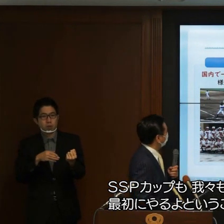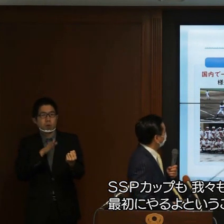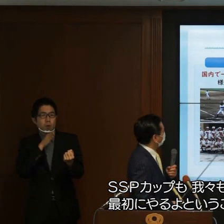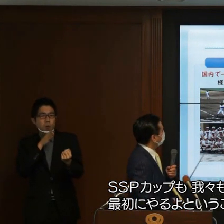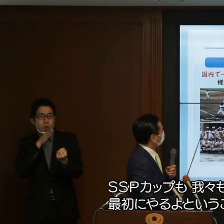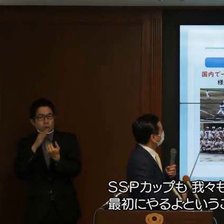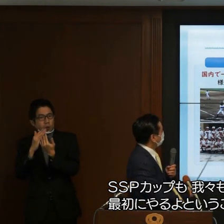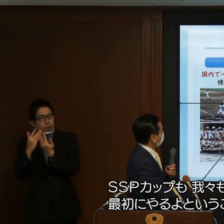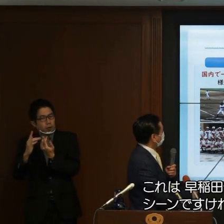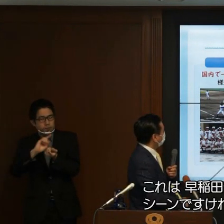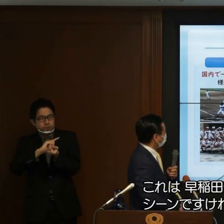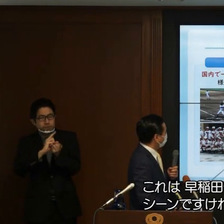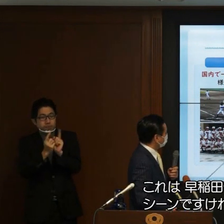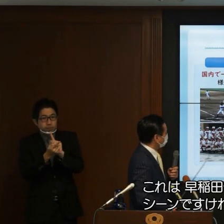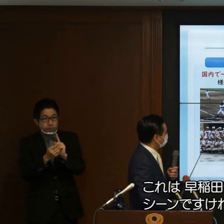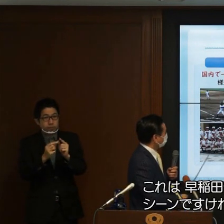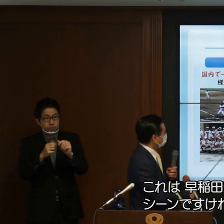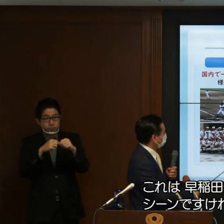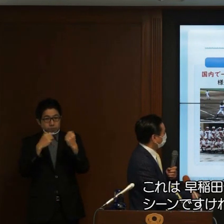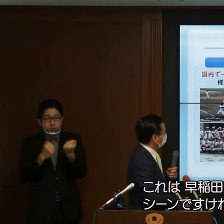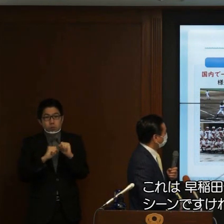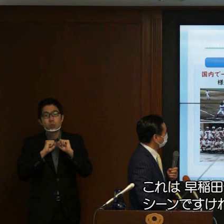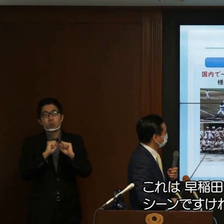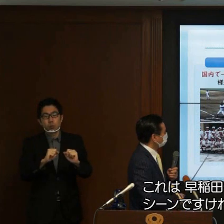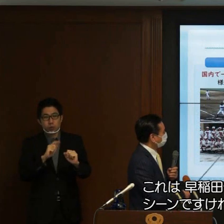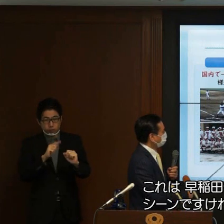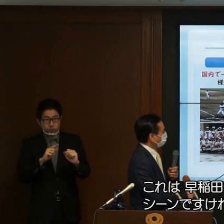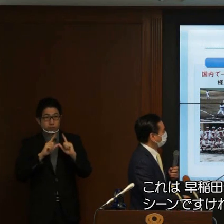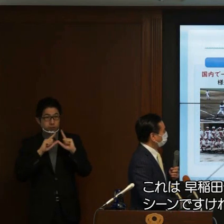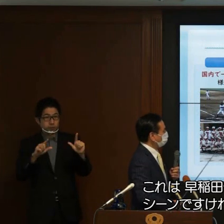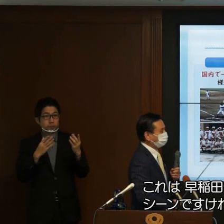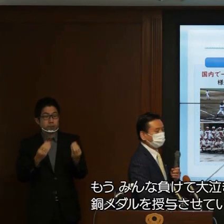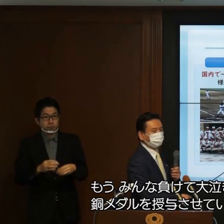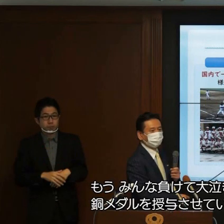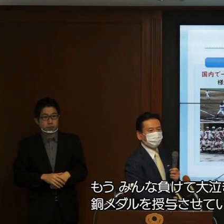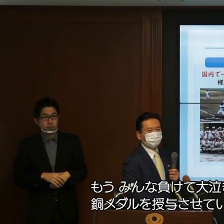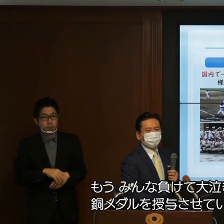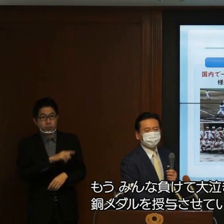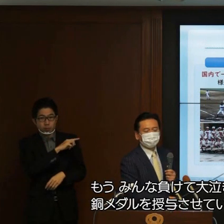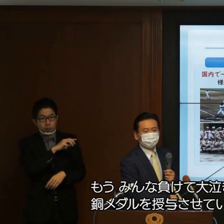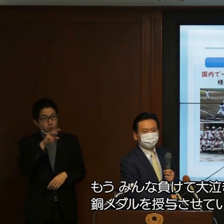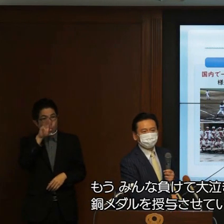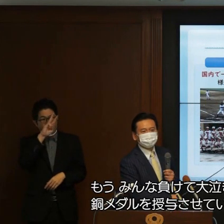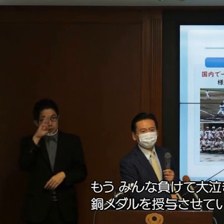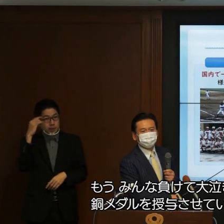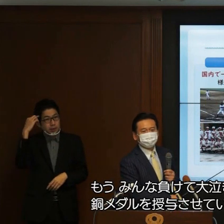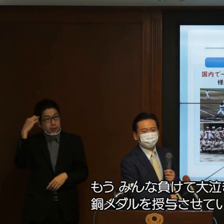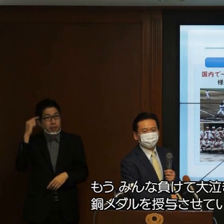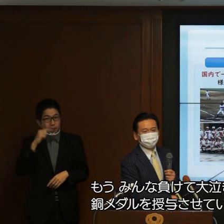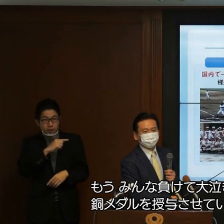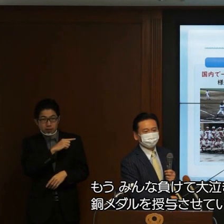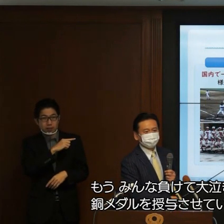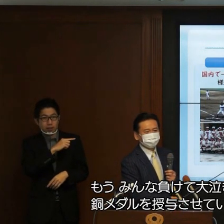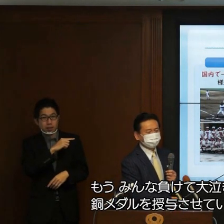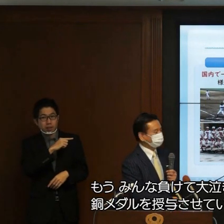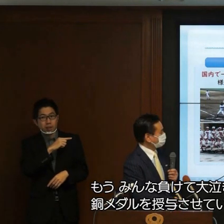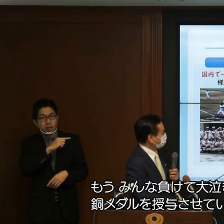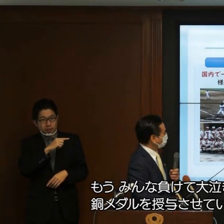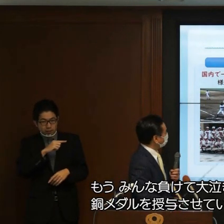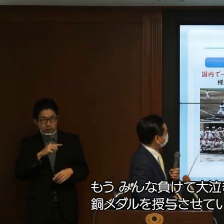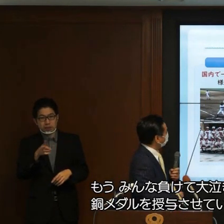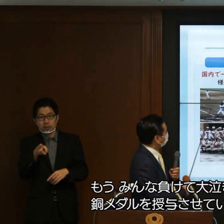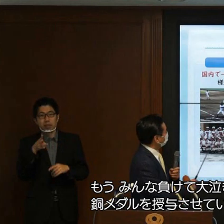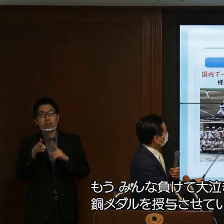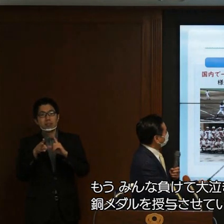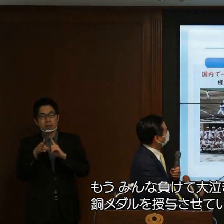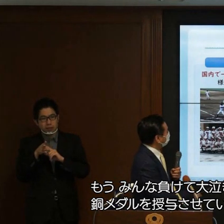て、こういうふうに、これは早稲田佐賀の3位のシーンですけど、もうみんな負けて大泣きしている中で銅メダルを授与させ